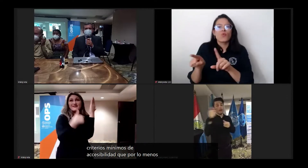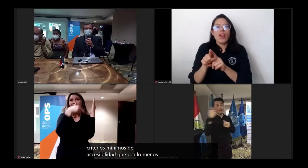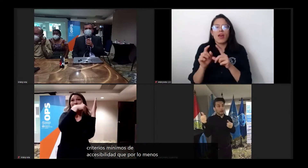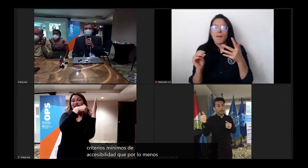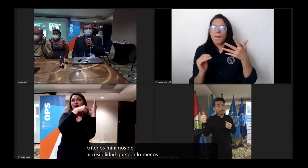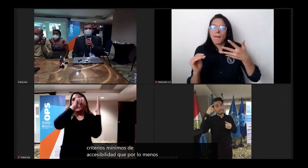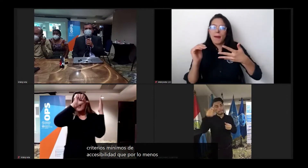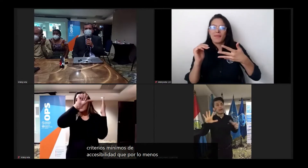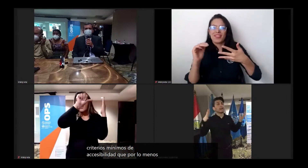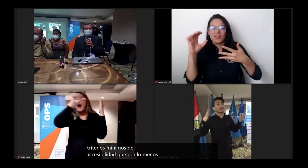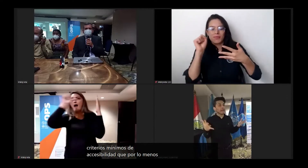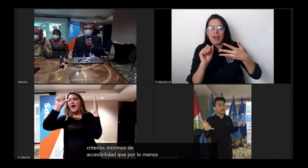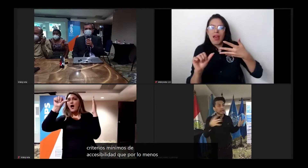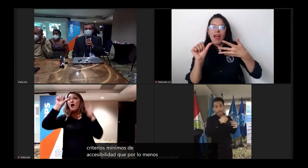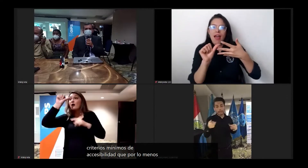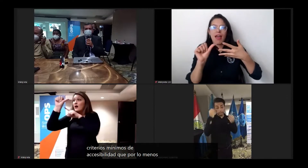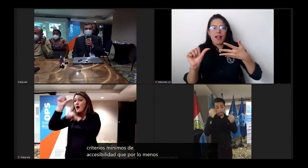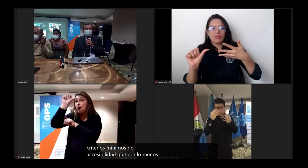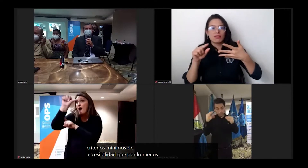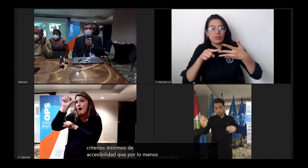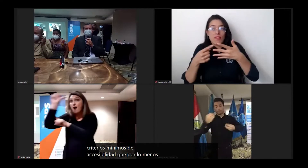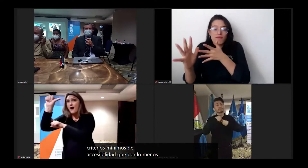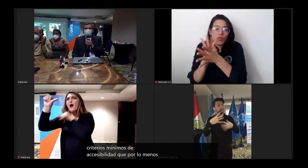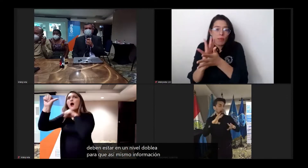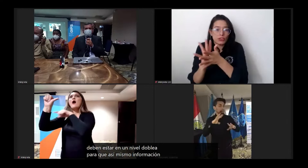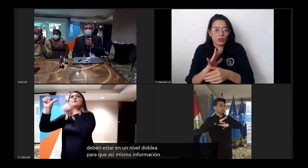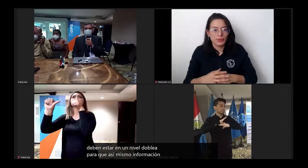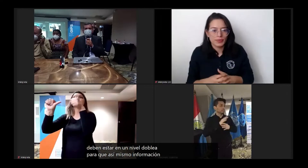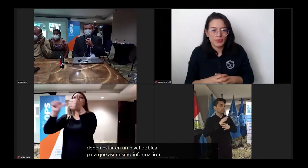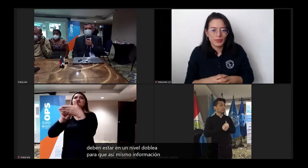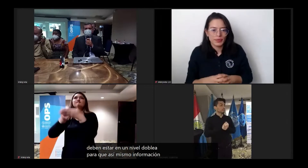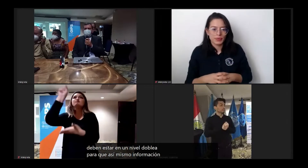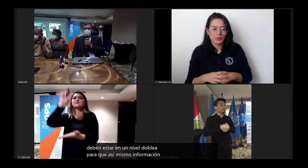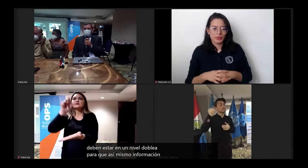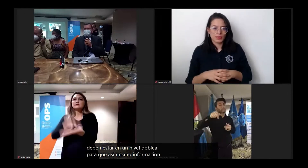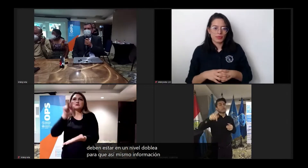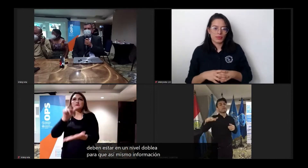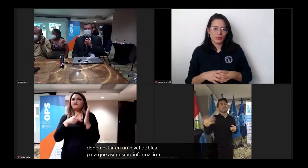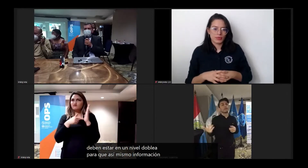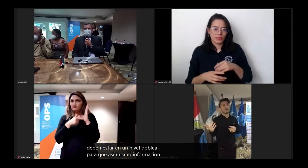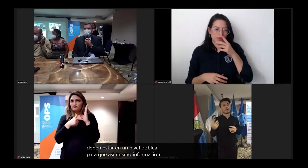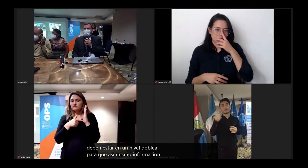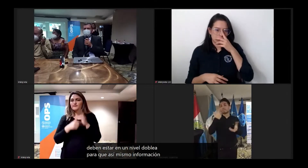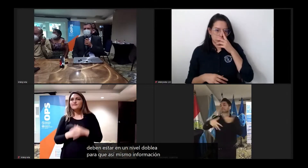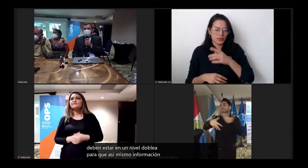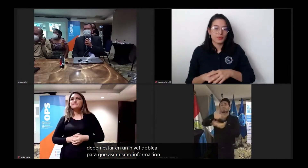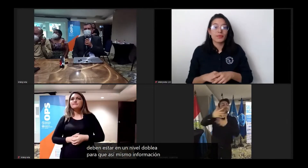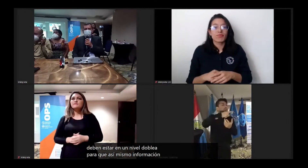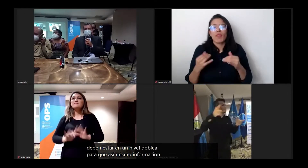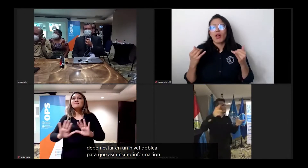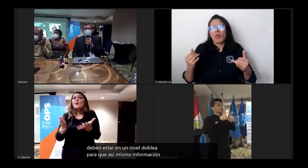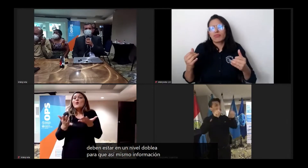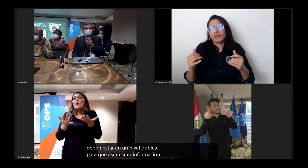que asimismo dicha información no llegue. Hoy en día, como circula tanta esa información